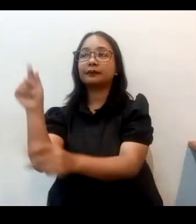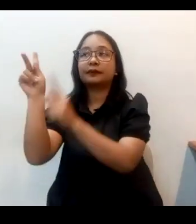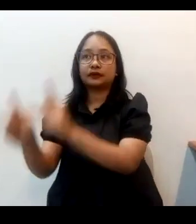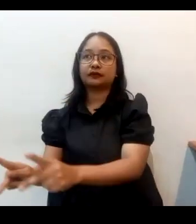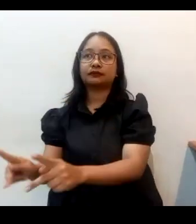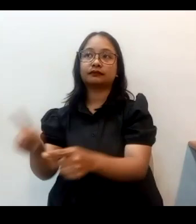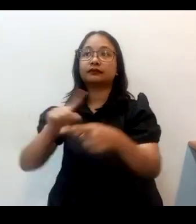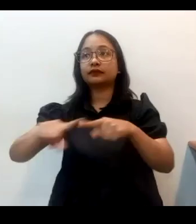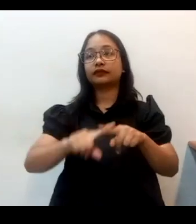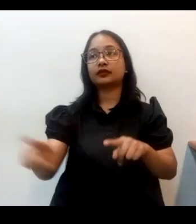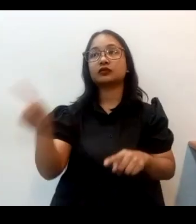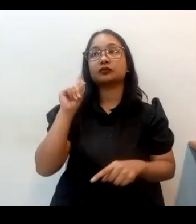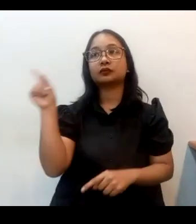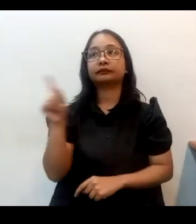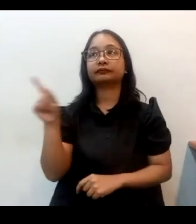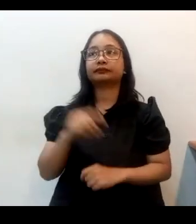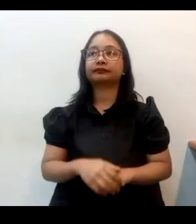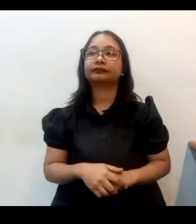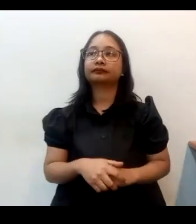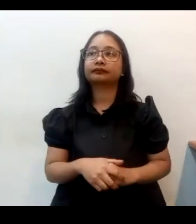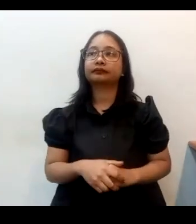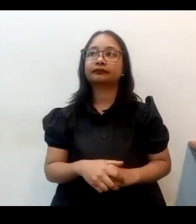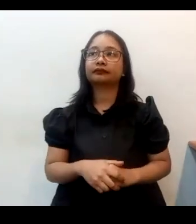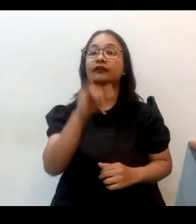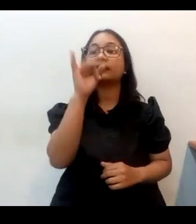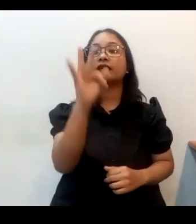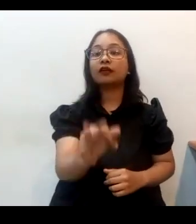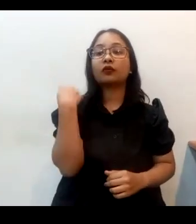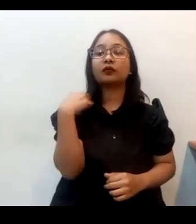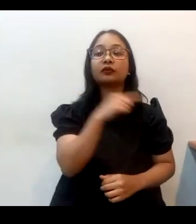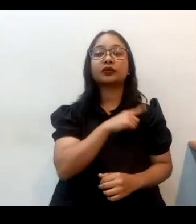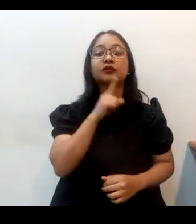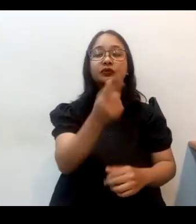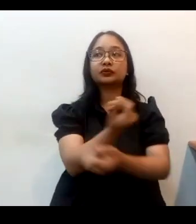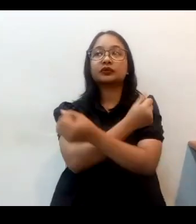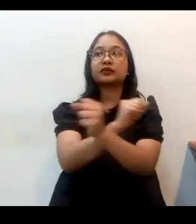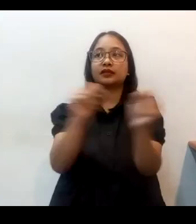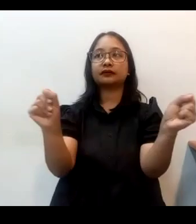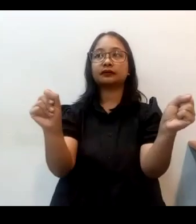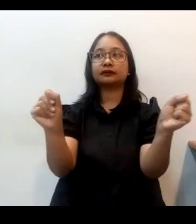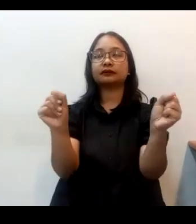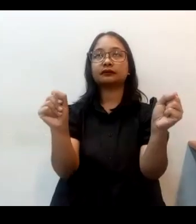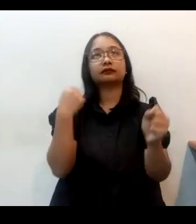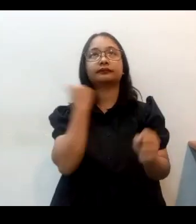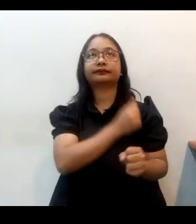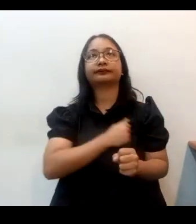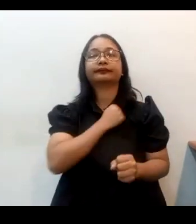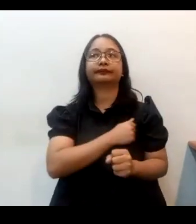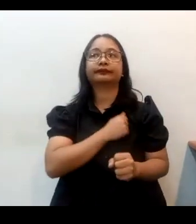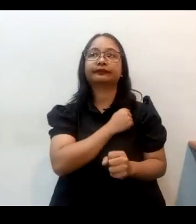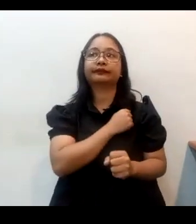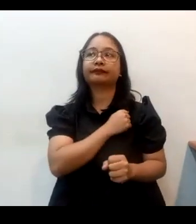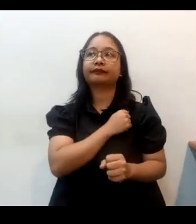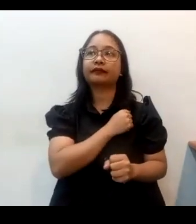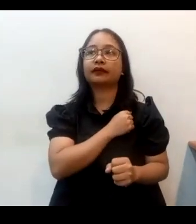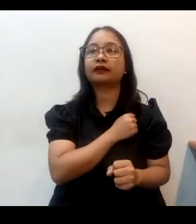salvation, we really realize we, not others, I will go to hell. Kaya kung talagang tayo po'y